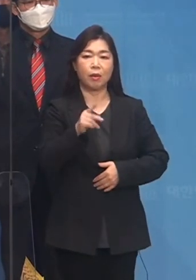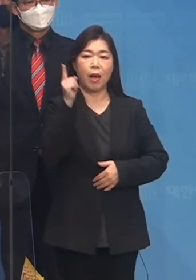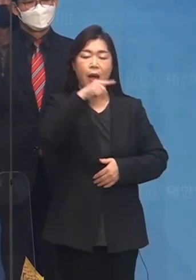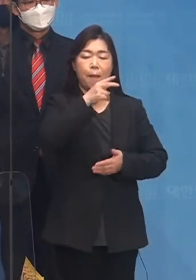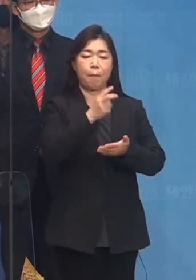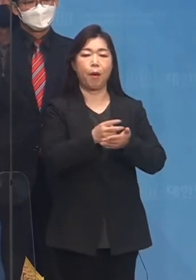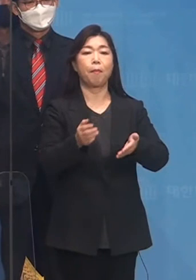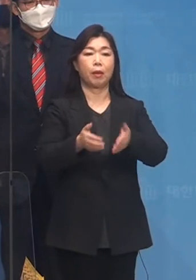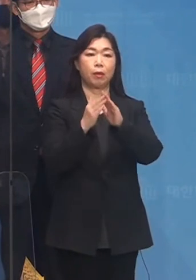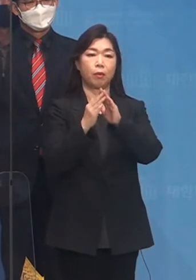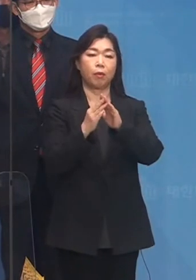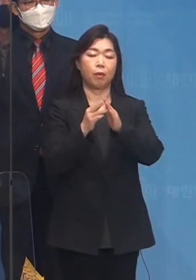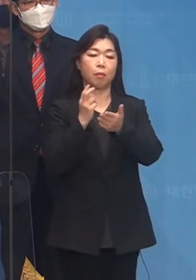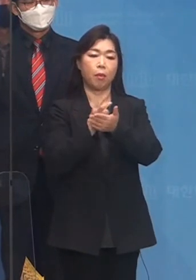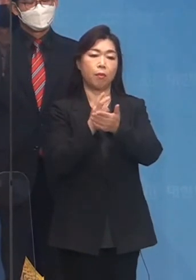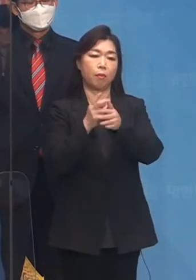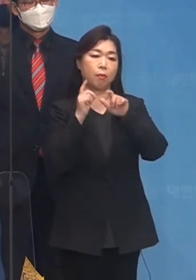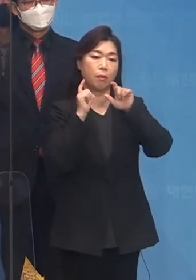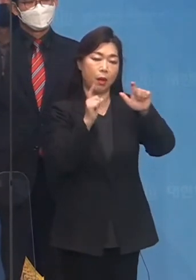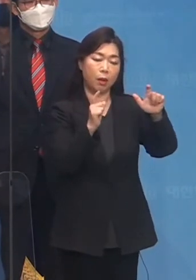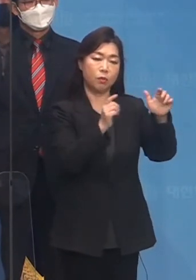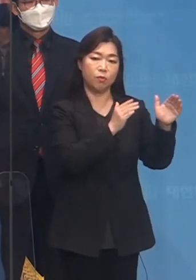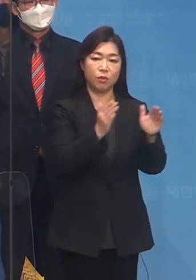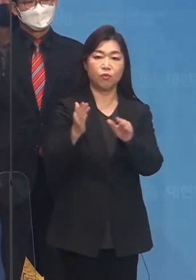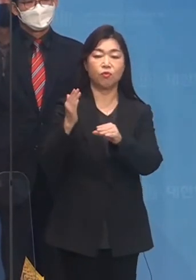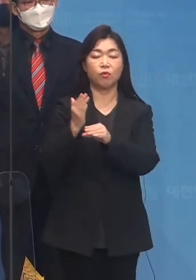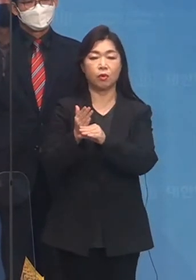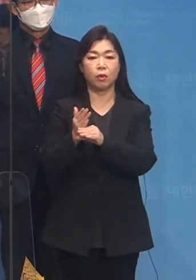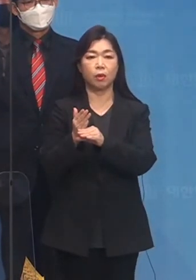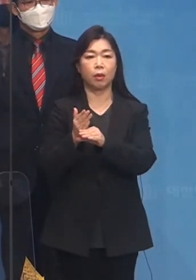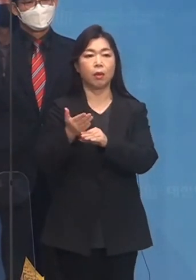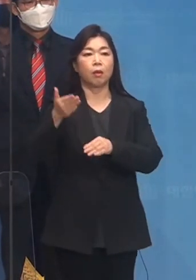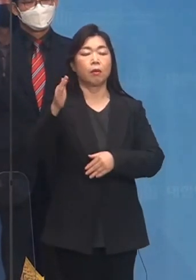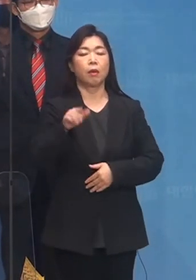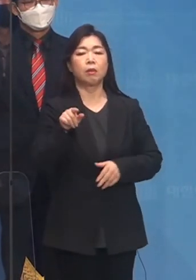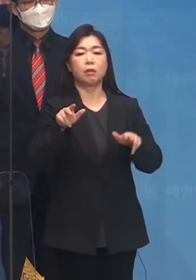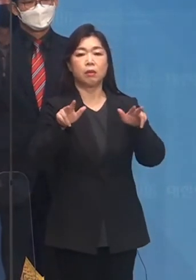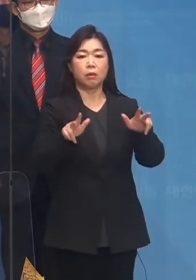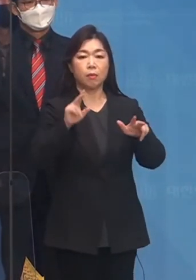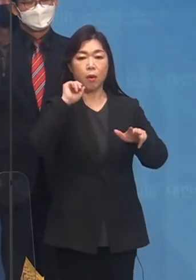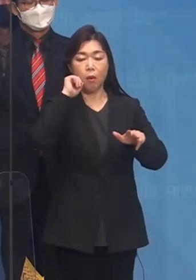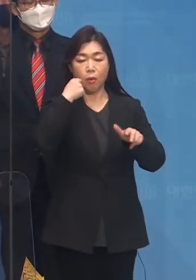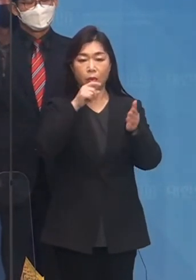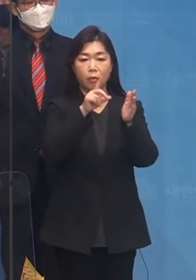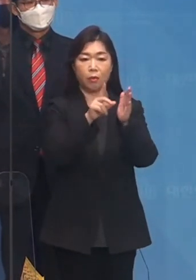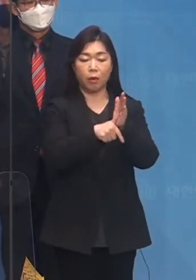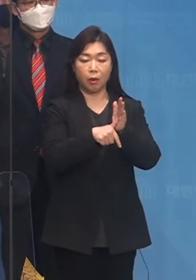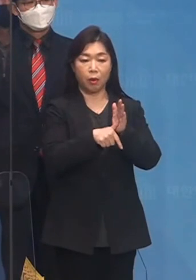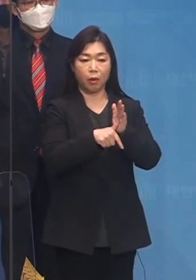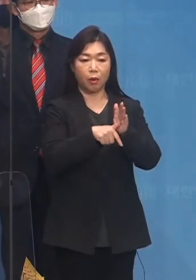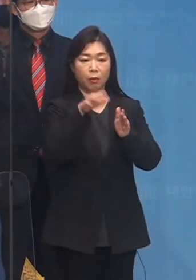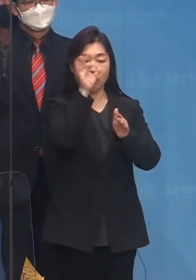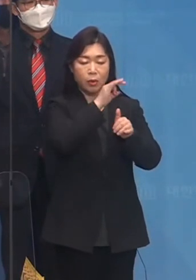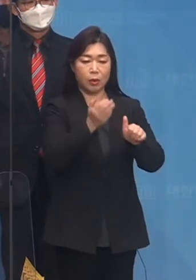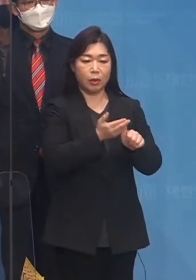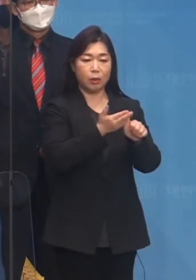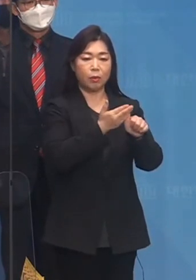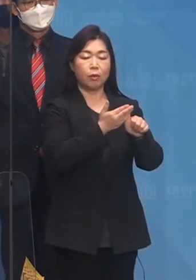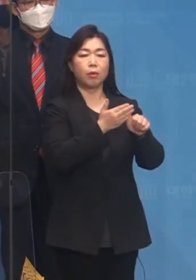입법 고시를 해놨습니다. 근데 이 어려운 때에 우리